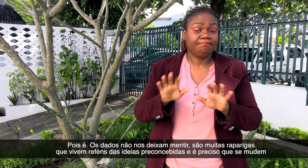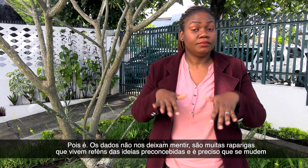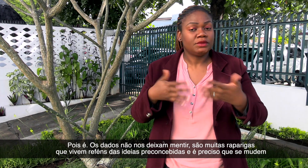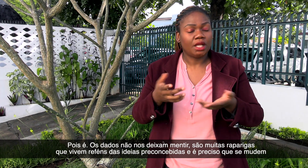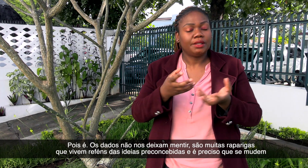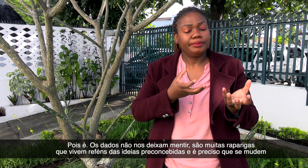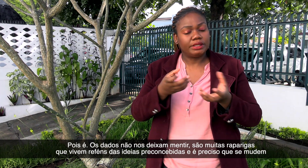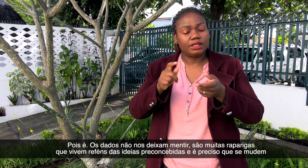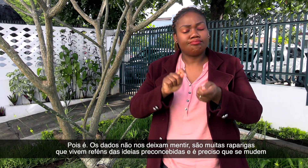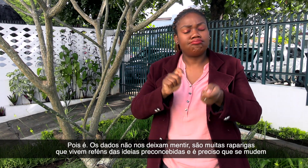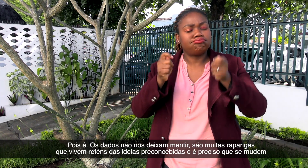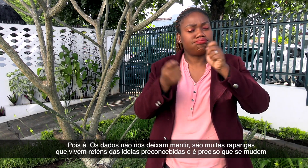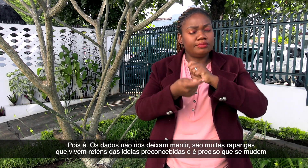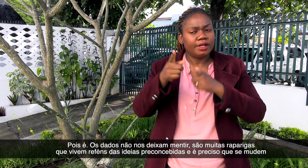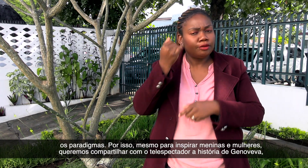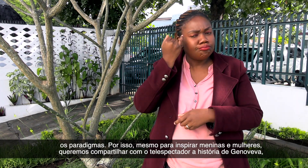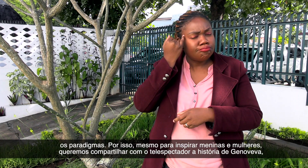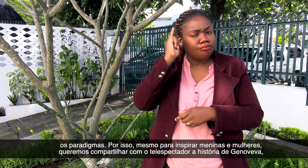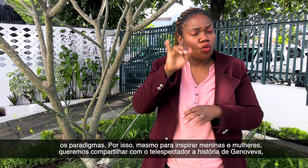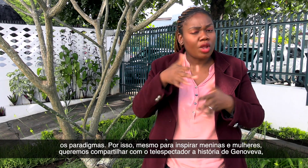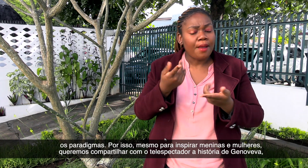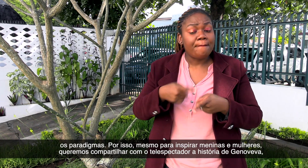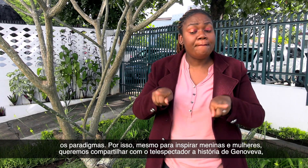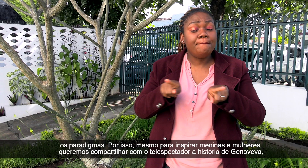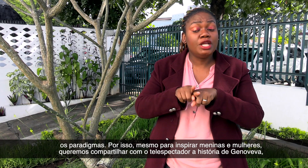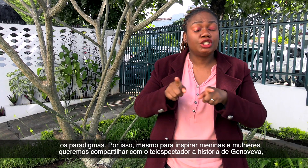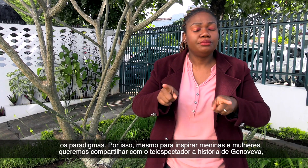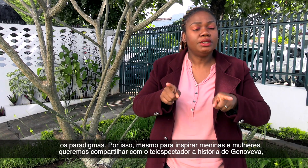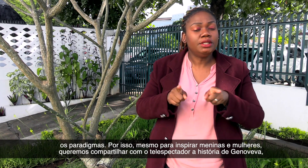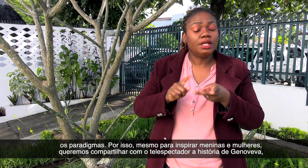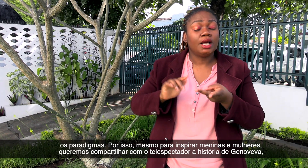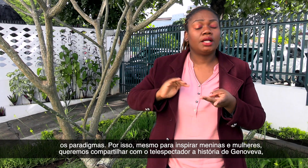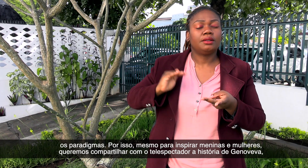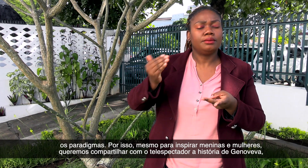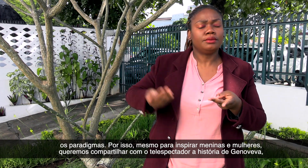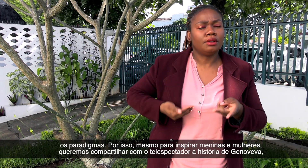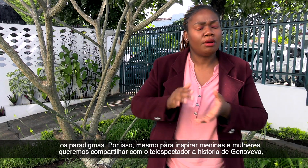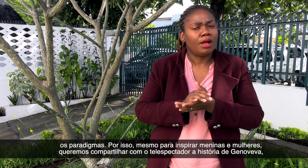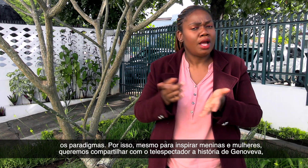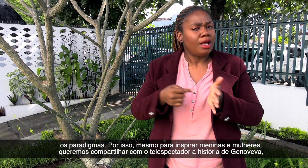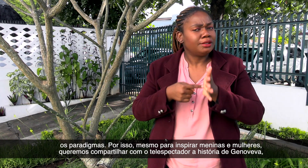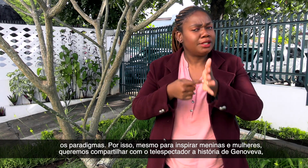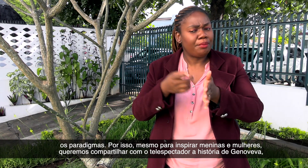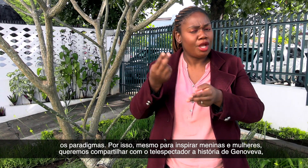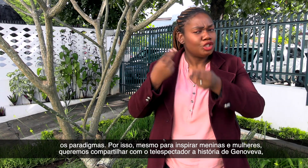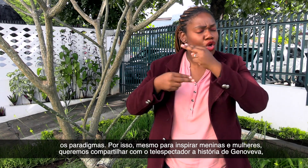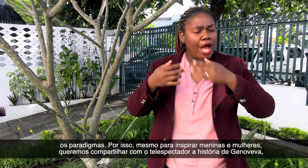e é preciso que se mudem os paradigmas. Por isso, mesmo para inspirar meninas e mulheres, queremos compartilhar com o